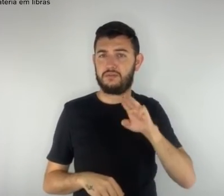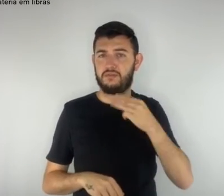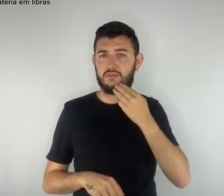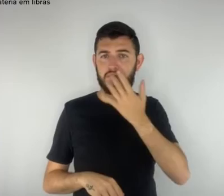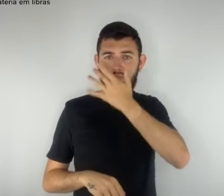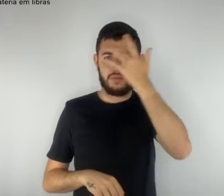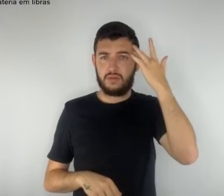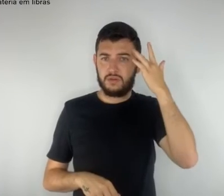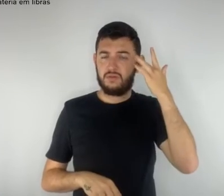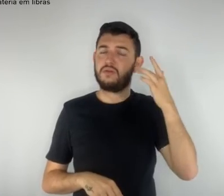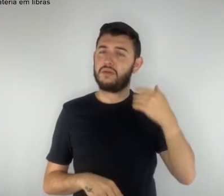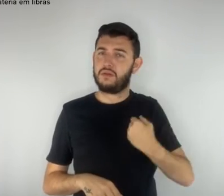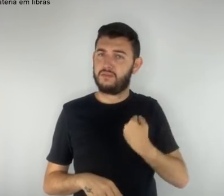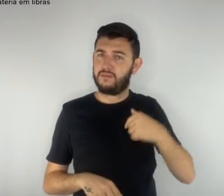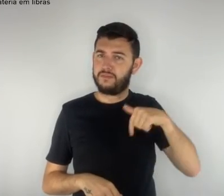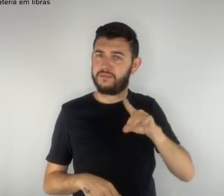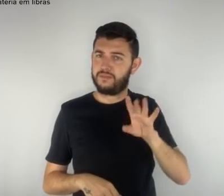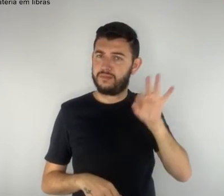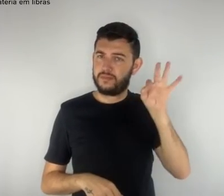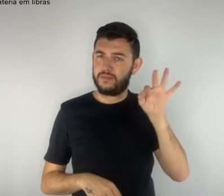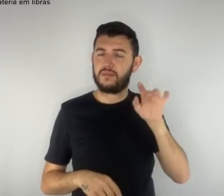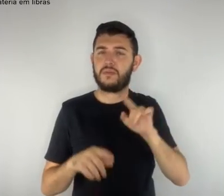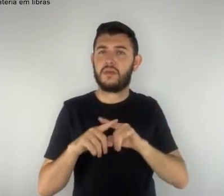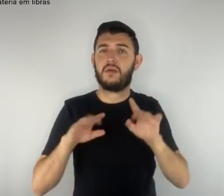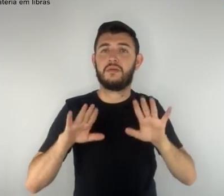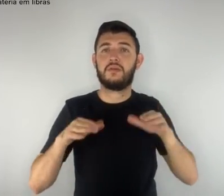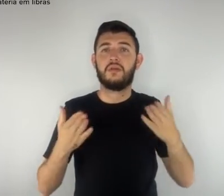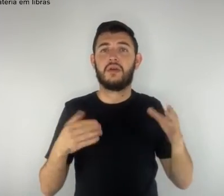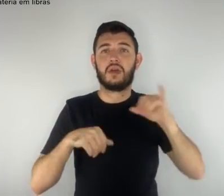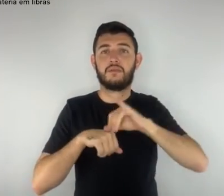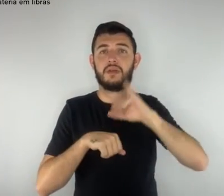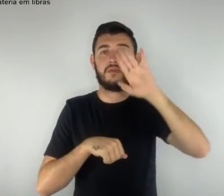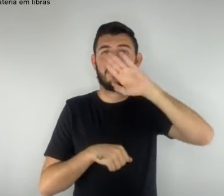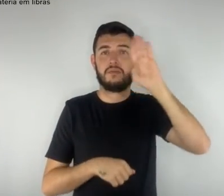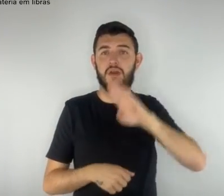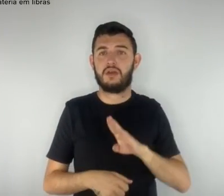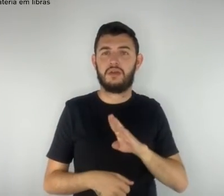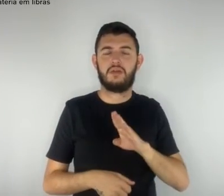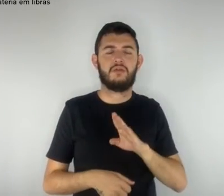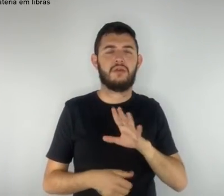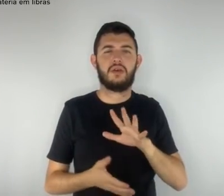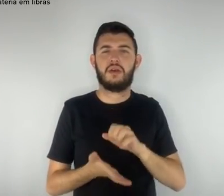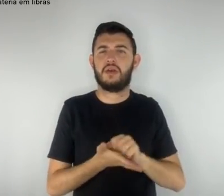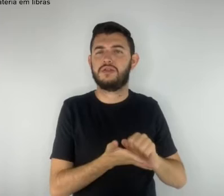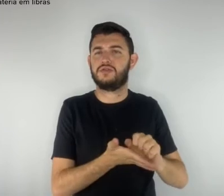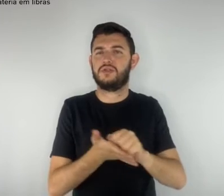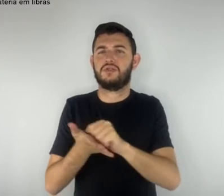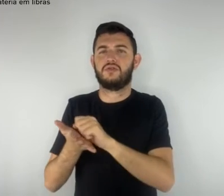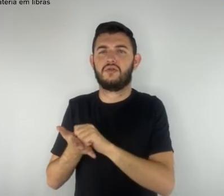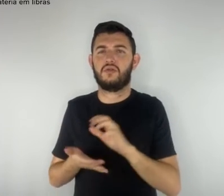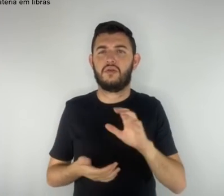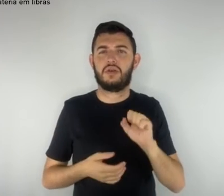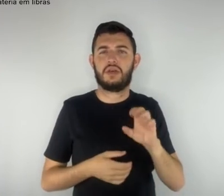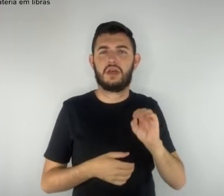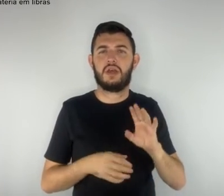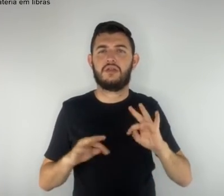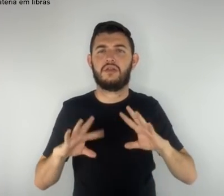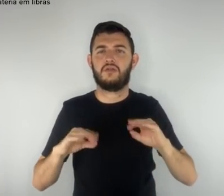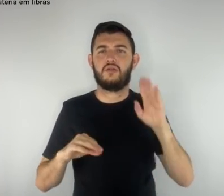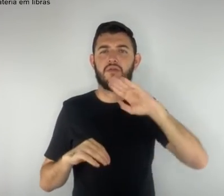habitantes, proporcionalmente, a capital federal foi a que mais registrou casos em todo o Brasil no primeiro